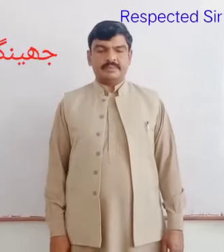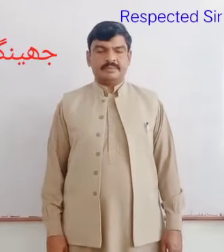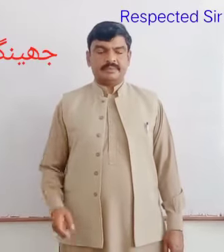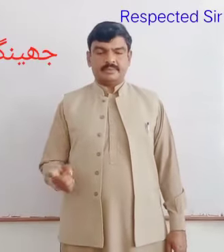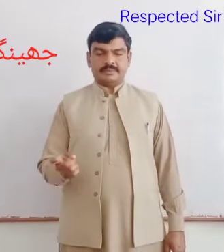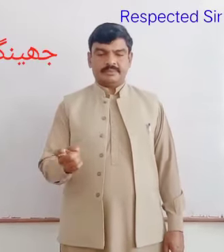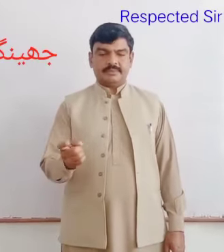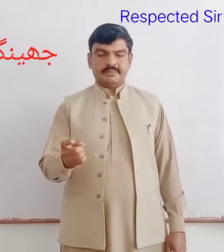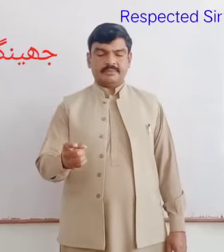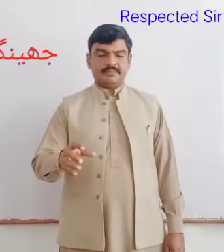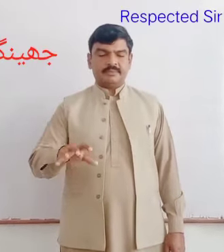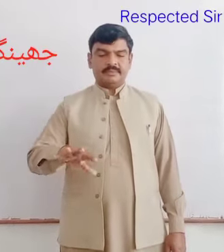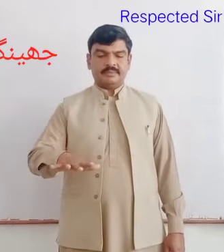झींगा मछली,